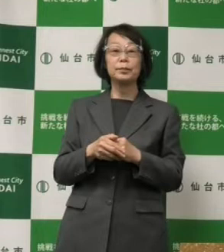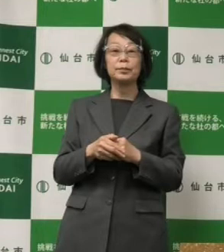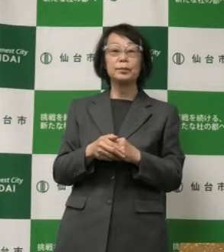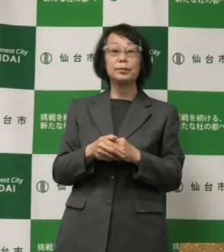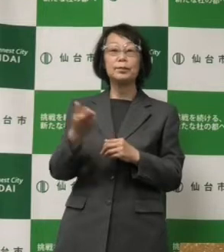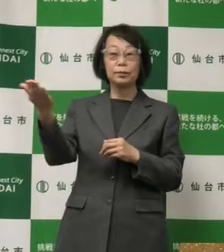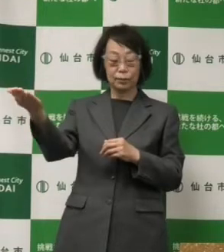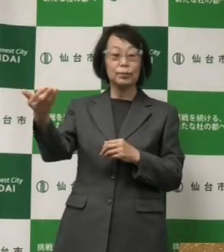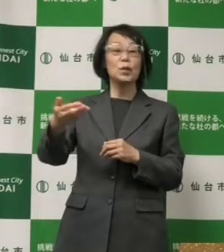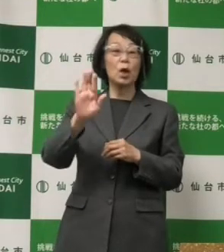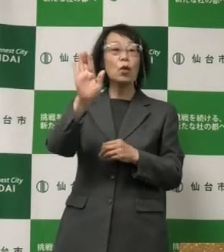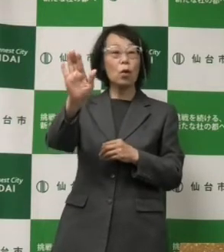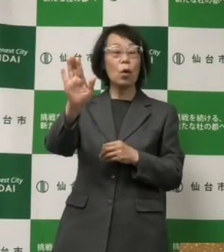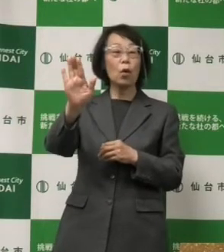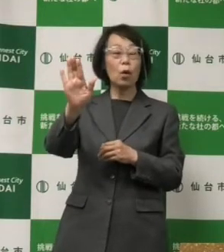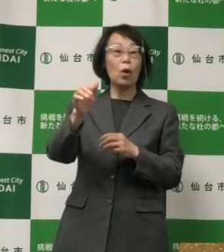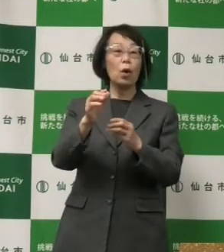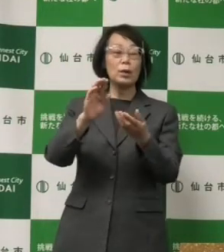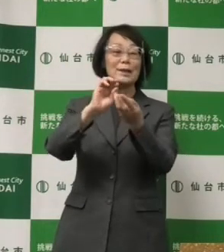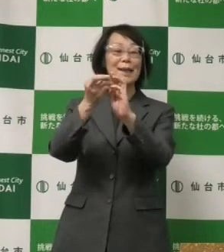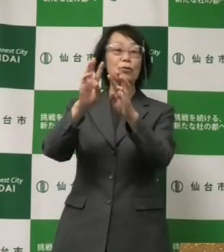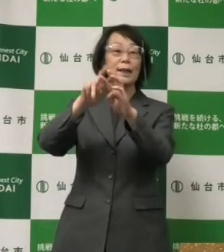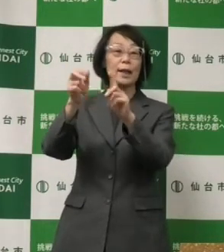今後桜井さんを本格的